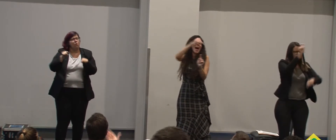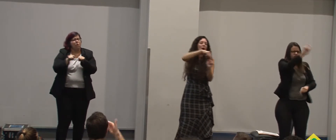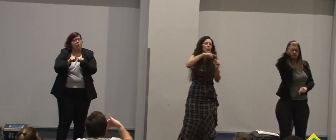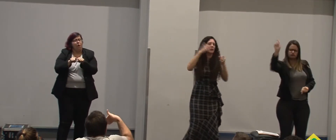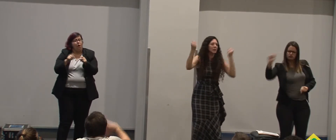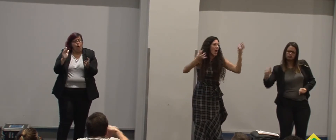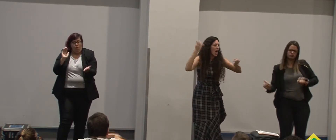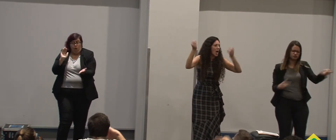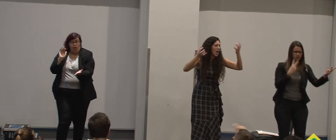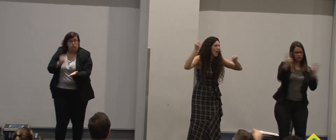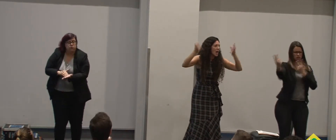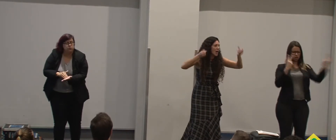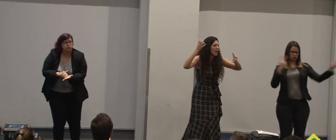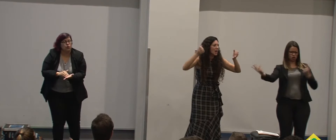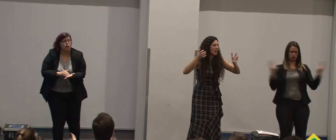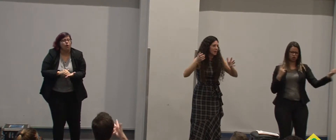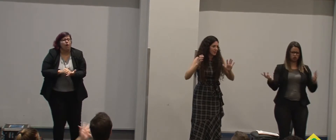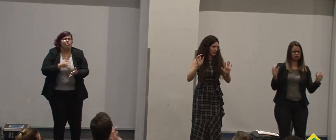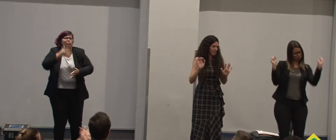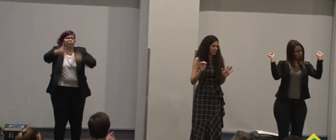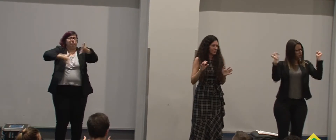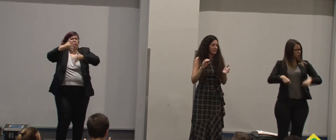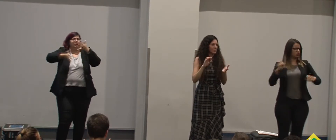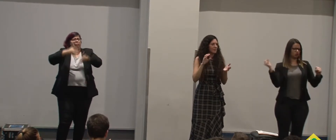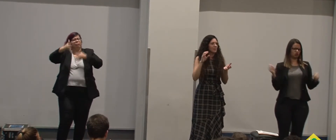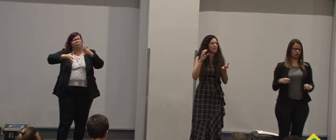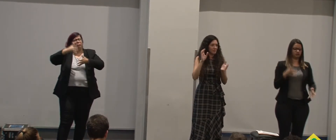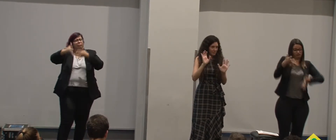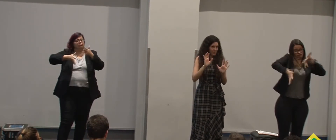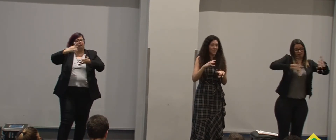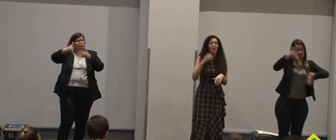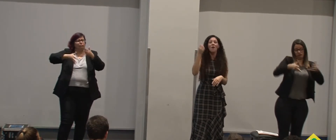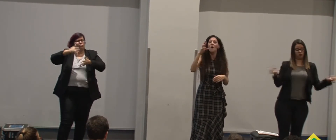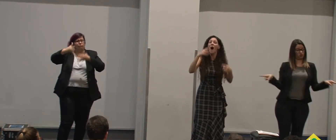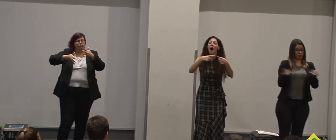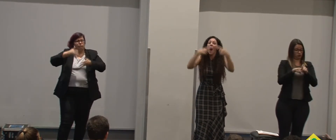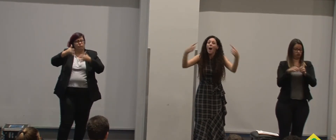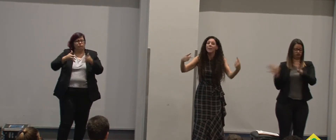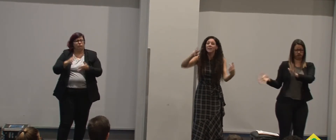é o fechamento, voltando para o começo da aula da utilização em língua de sinais.